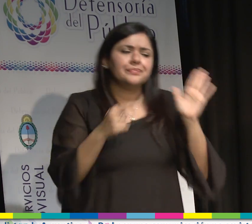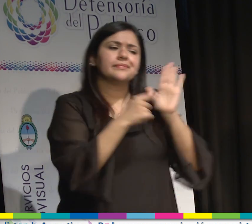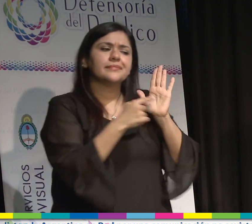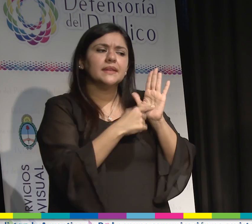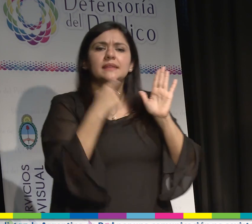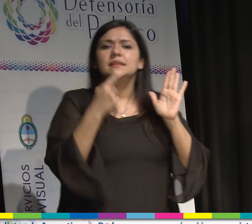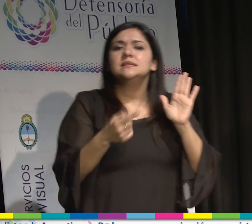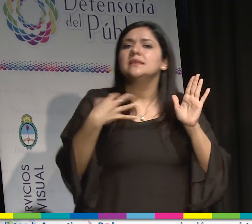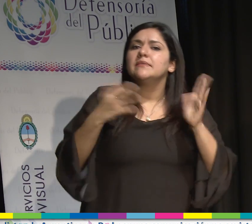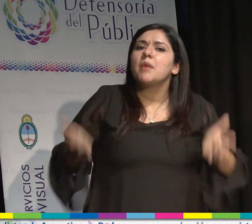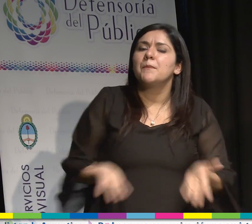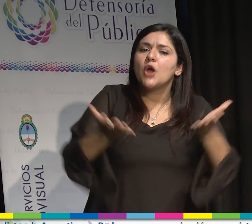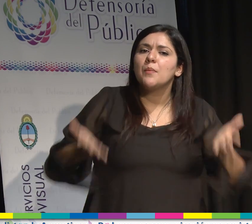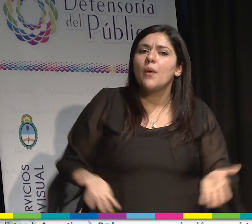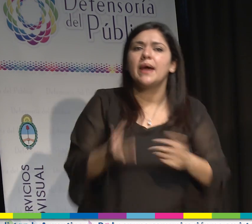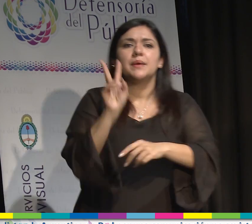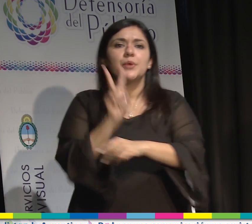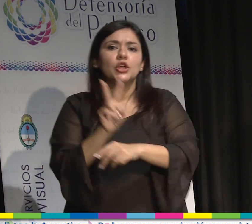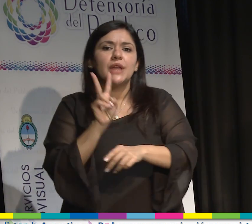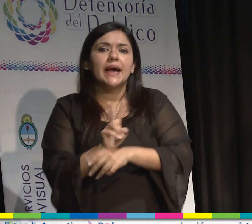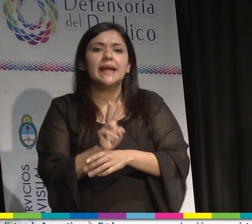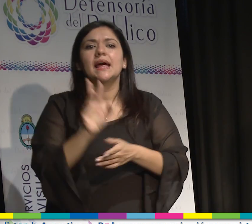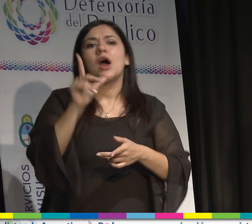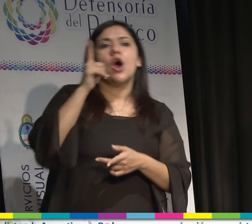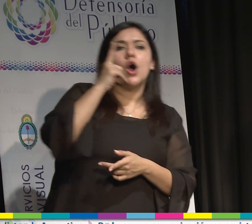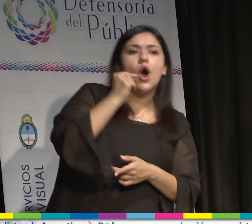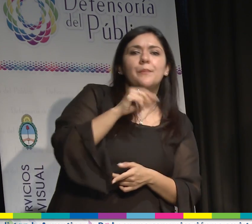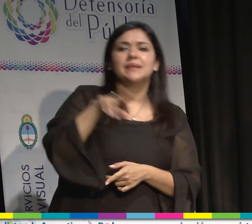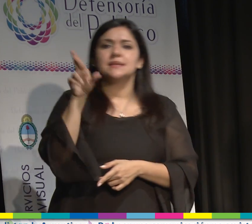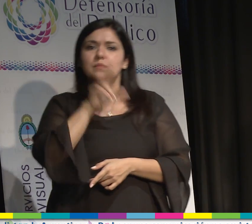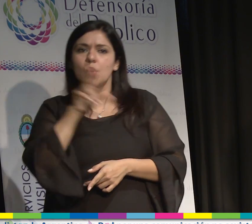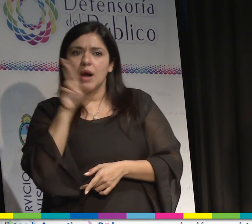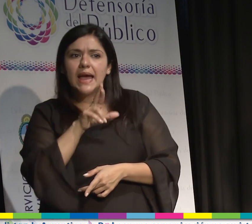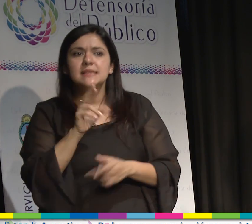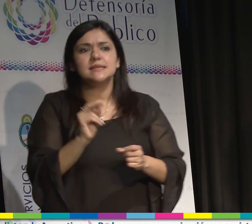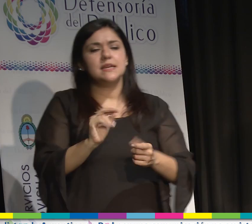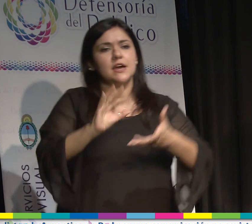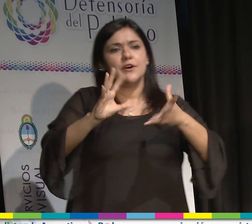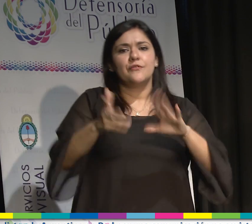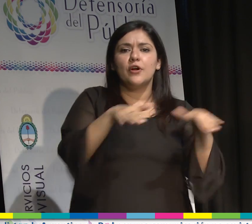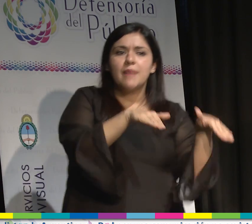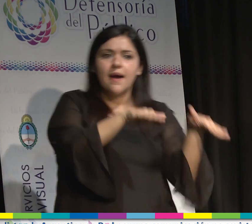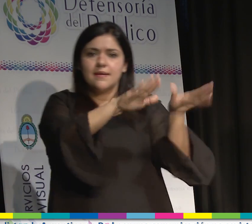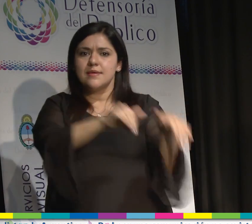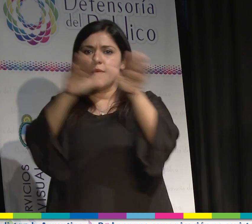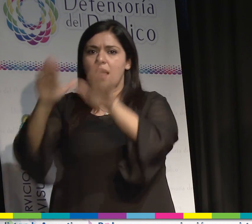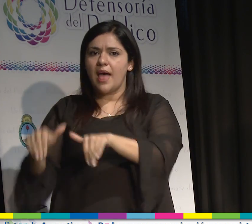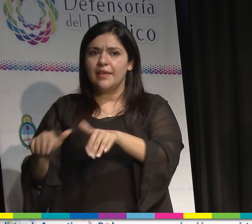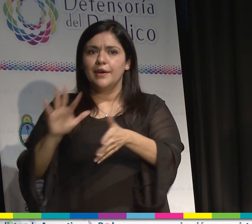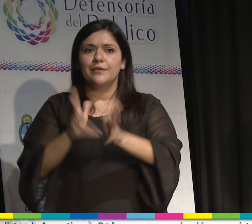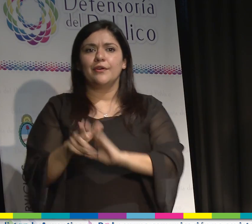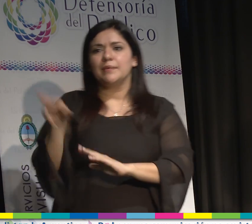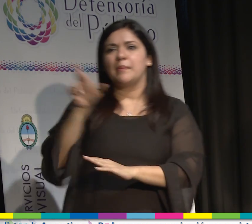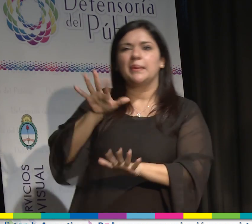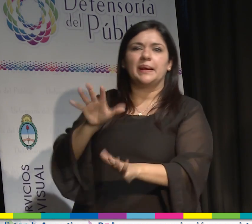protección y salvaguarda de la igualdad entre hombres y mujeres y el tratamiento plural igualitario y no estereotipado